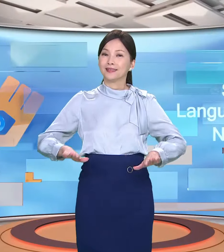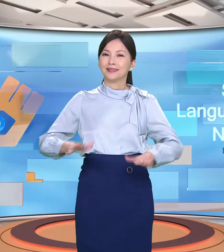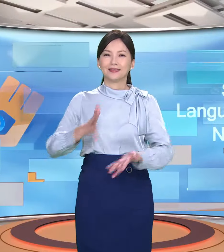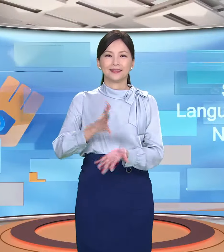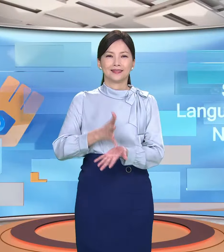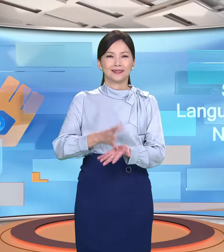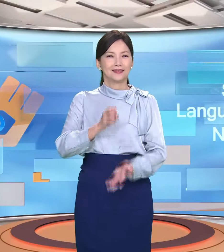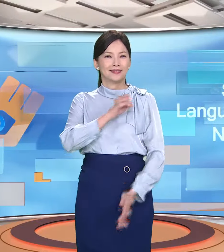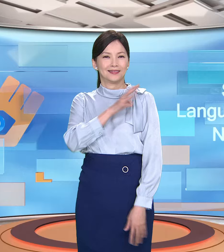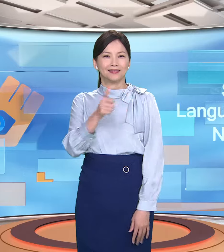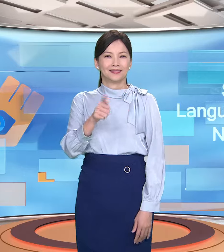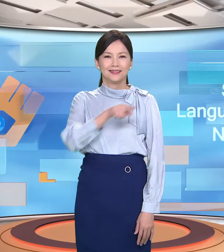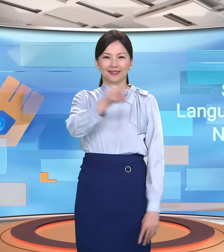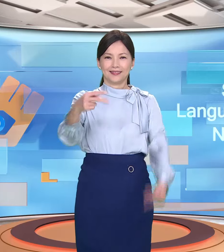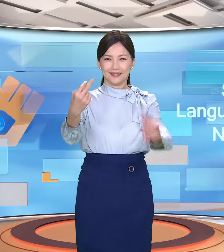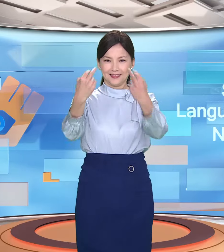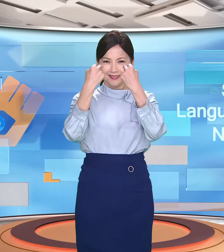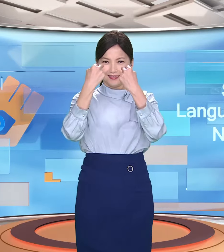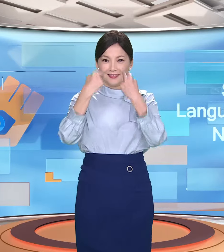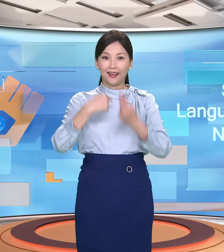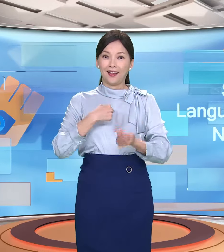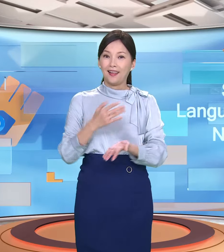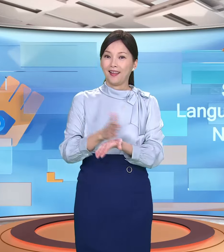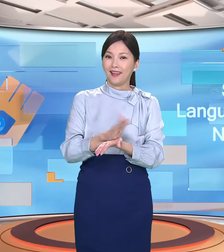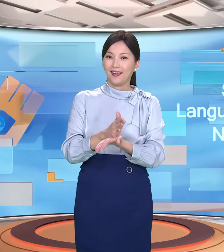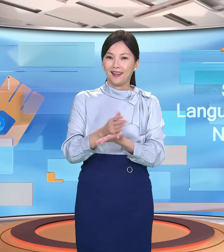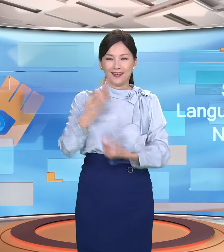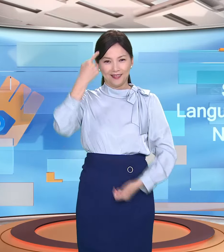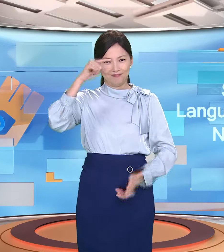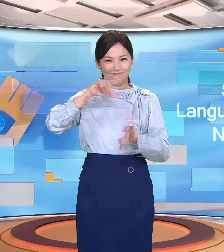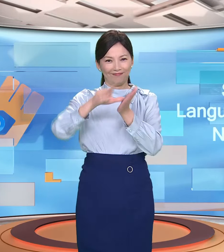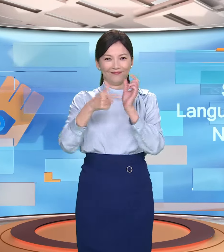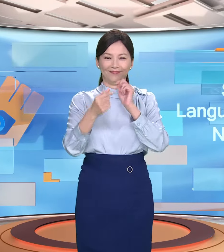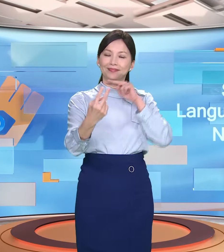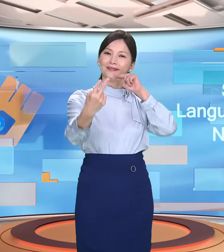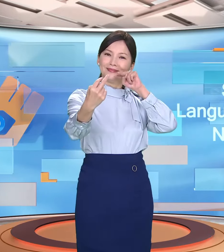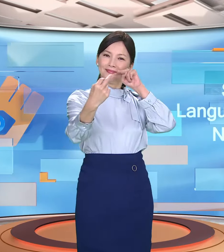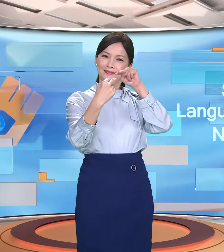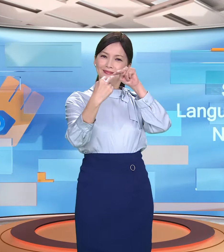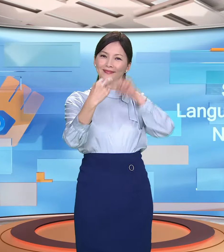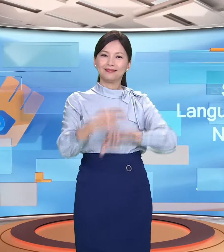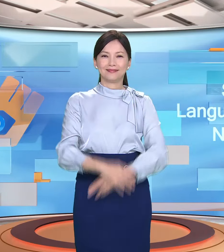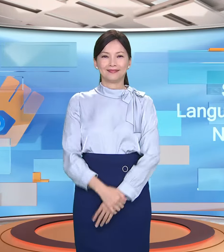感谢您收看这一节的公视手语新闻，我是王小舒，明天同一时间再会。